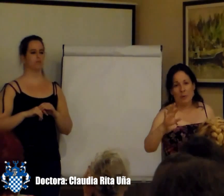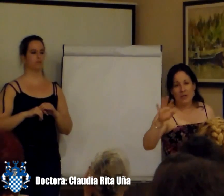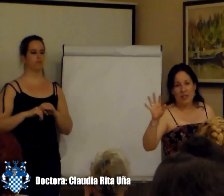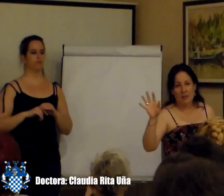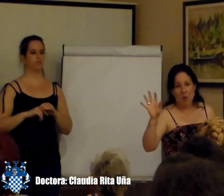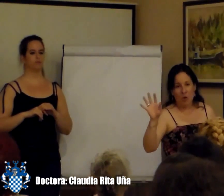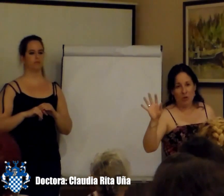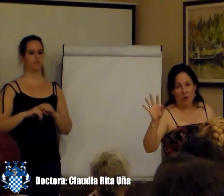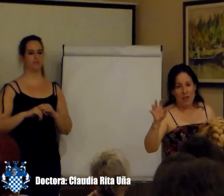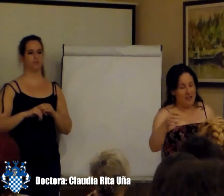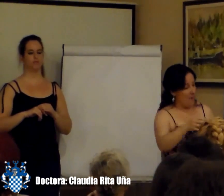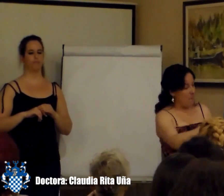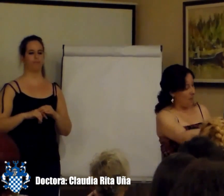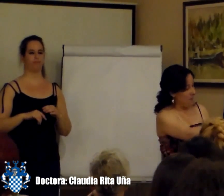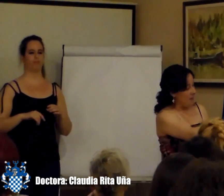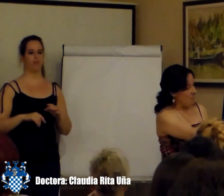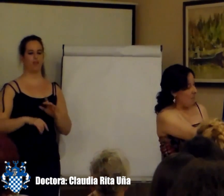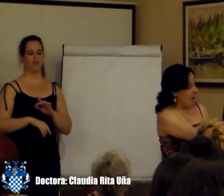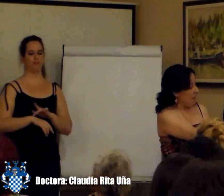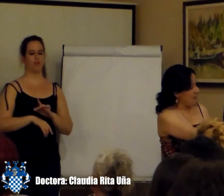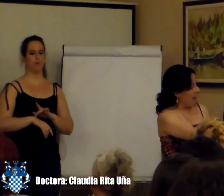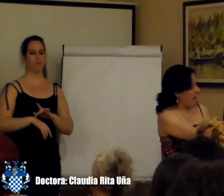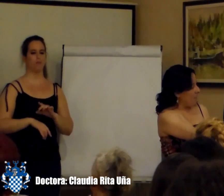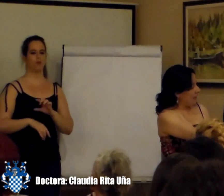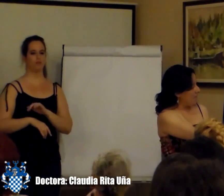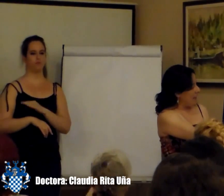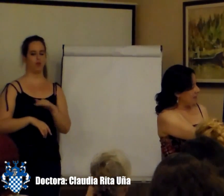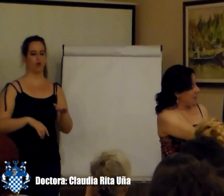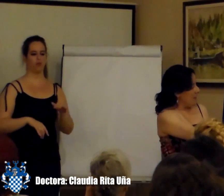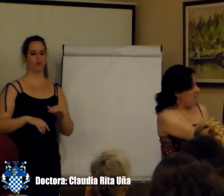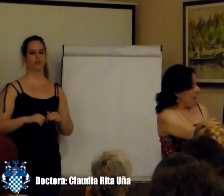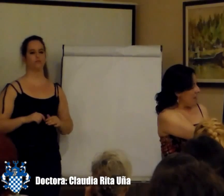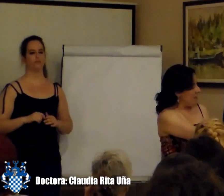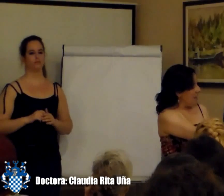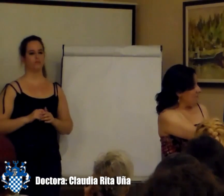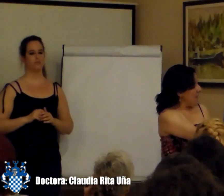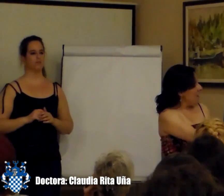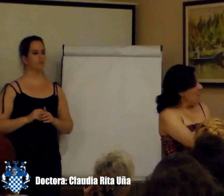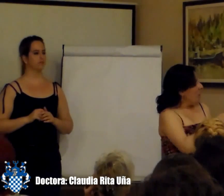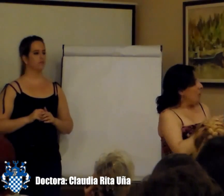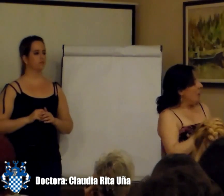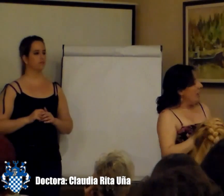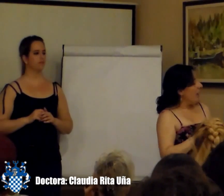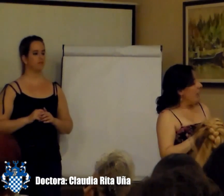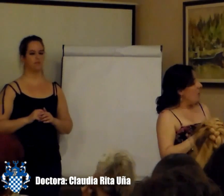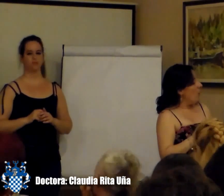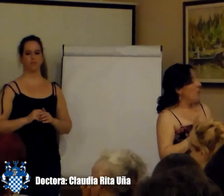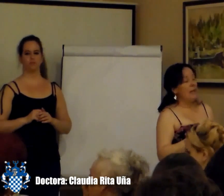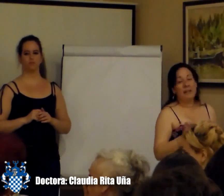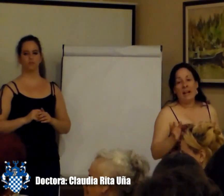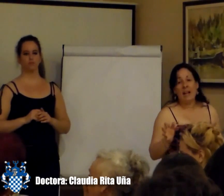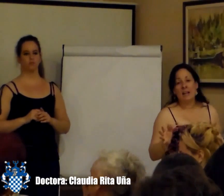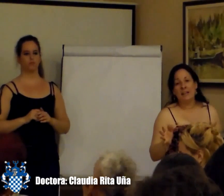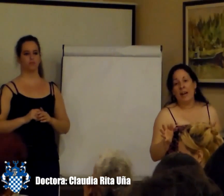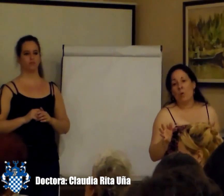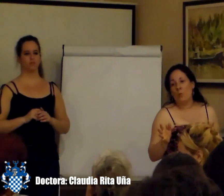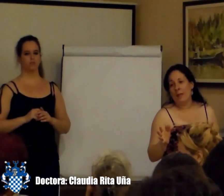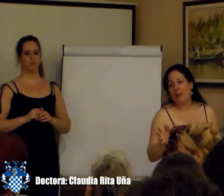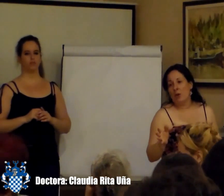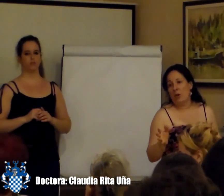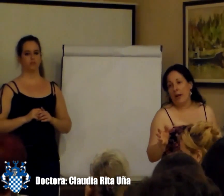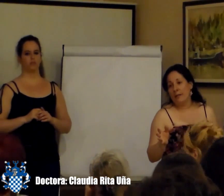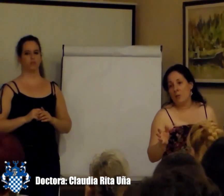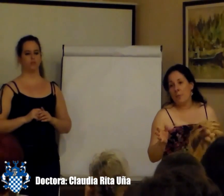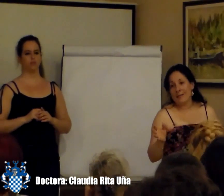de una porque ya estamos cortos con el tiempo. Vamos a pasar a la parte más linda. Bueno, ¿cuándo hay que estar alerta